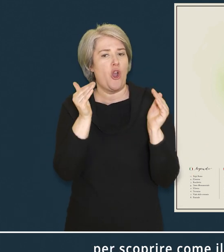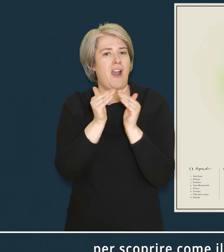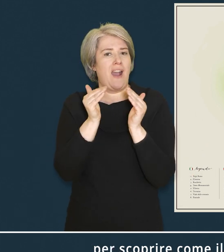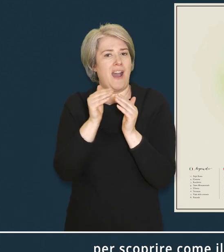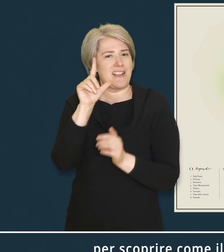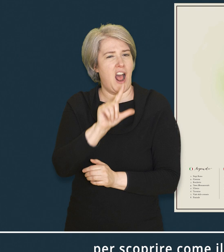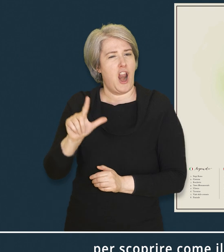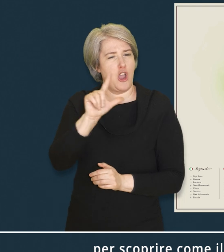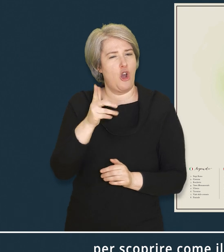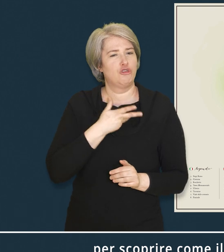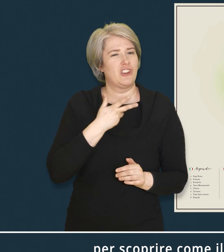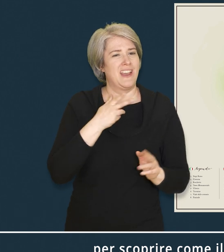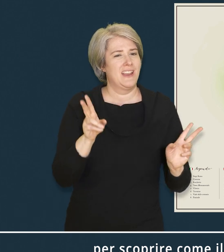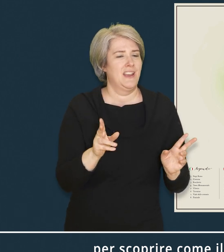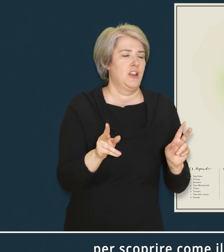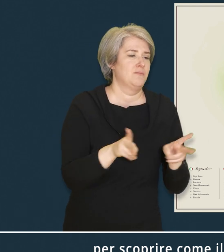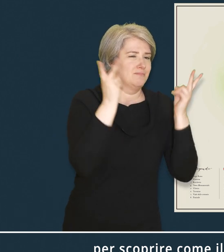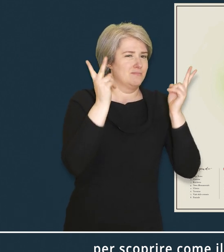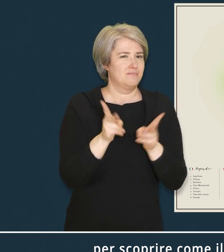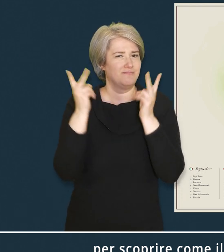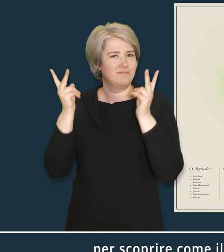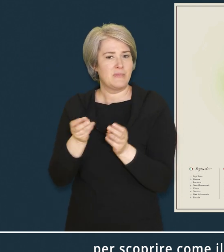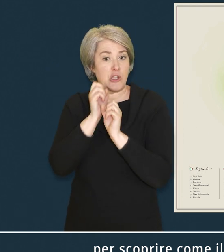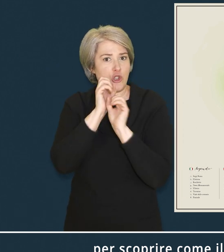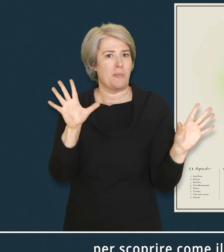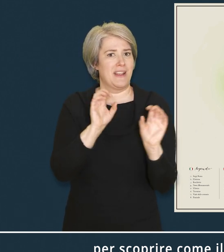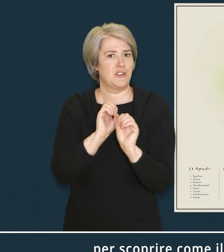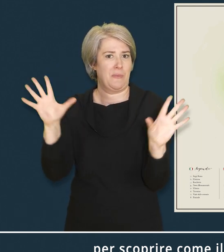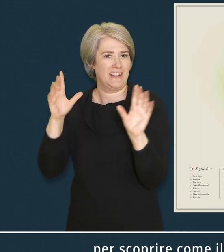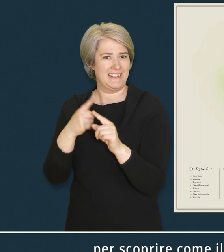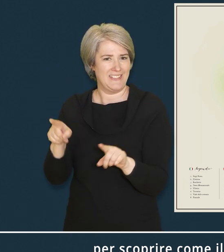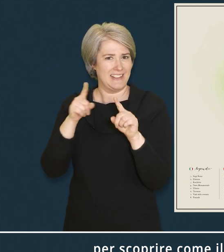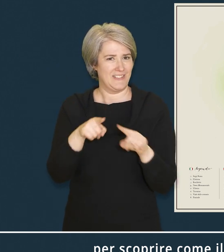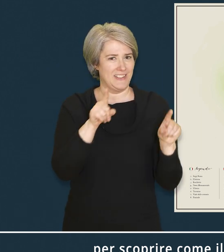Laiolo sappia riservare ogni volta nuove sorprese.